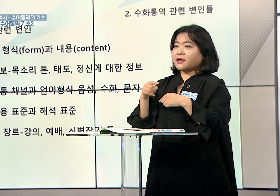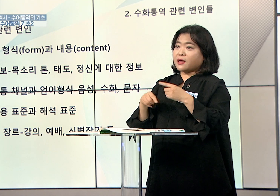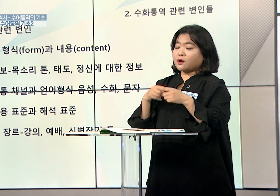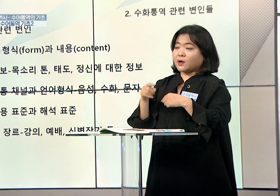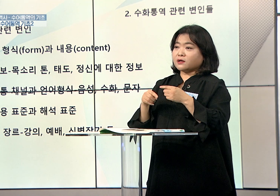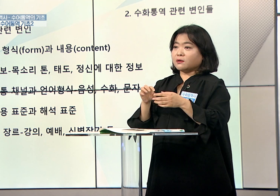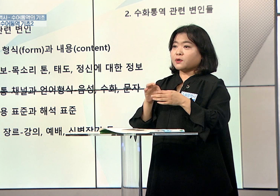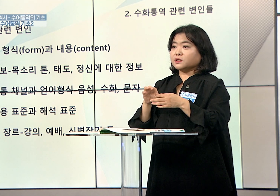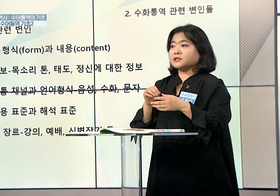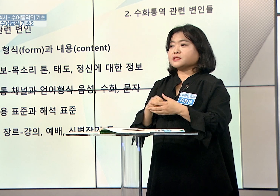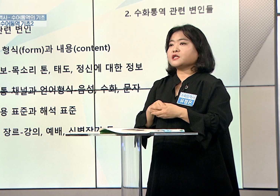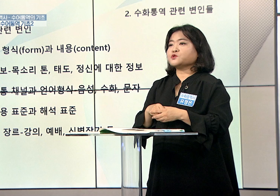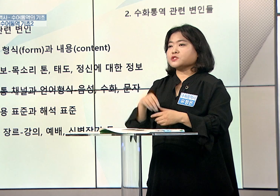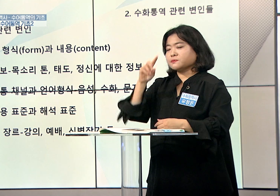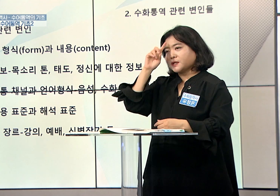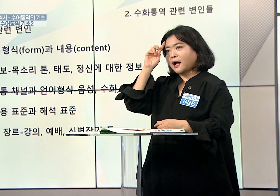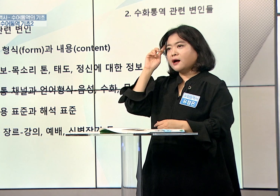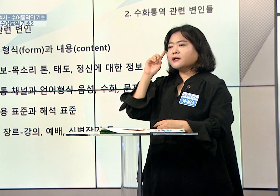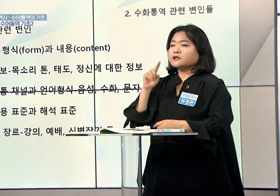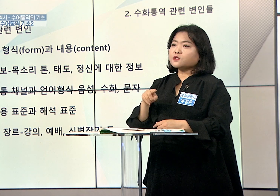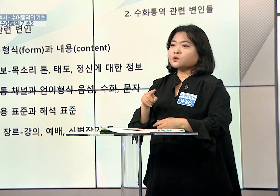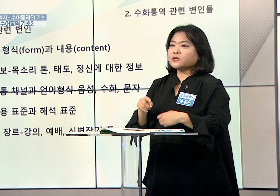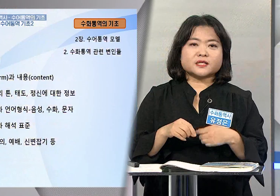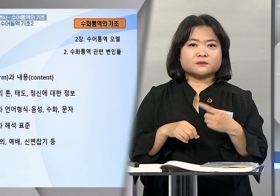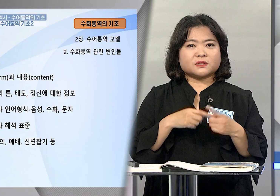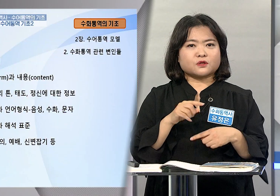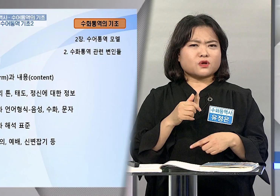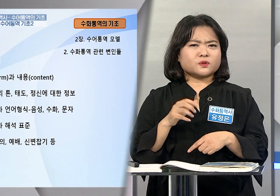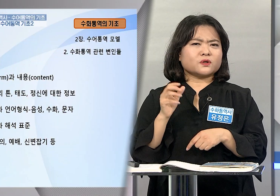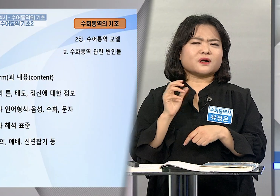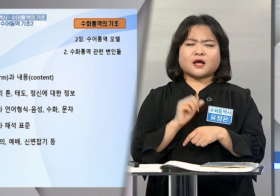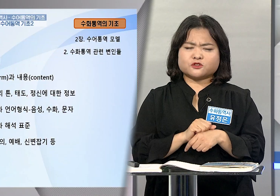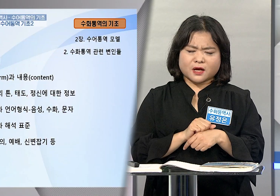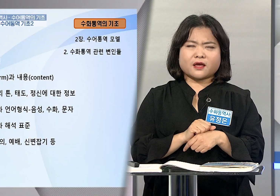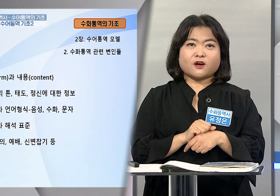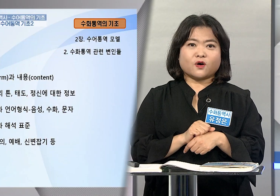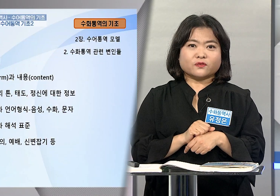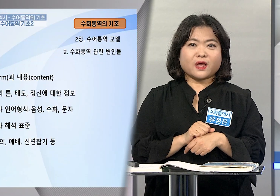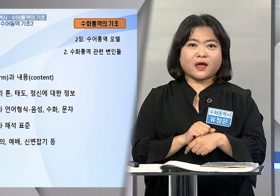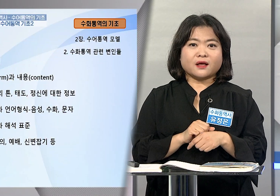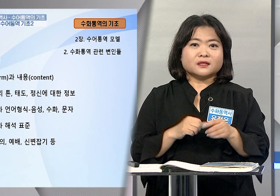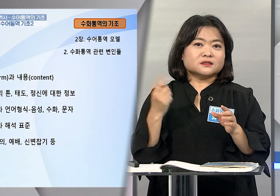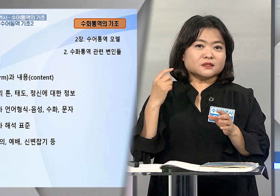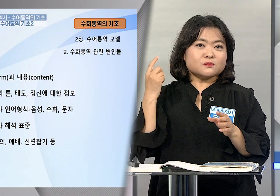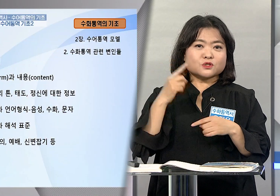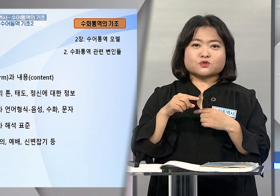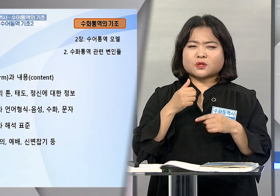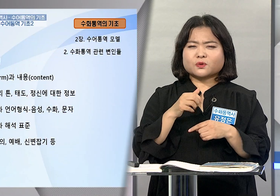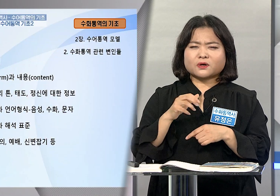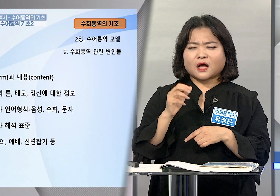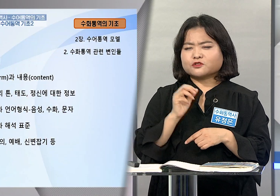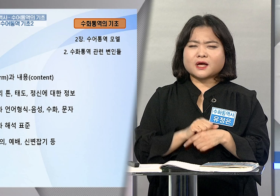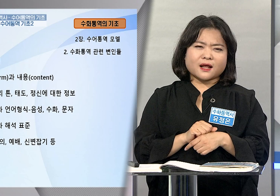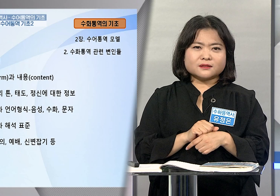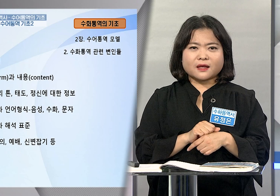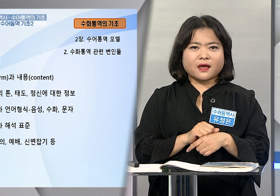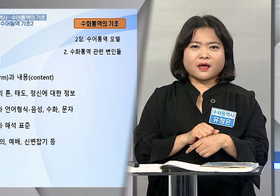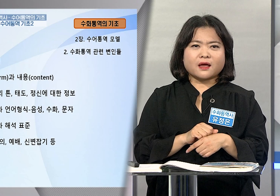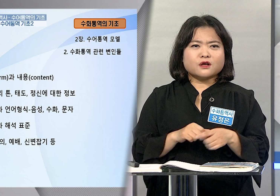수화에 관련 변인들이 생길 수 있습니다. 이런 경우가 있습니다. 수화 통역을 아주 잘해요. 네, 들으면서 수화 통역 아주 잘하는데